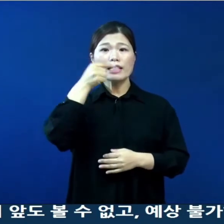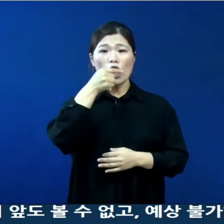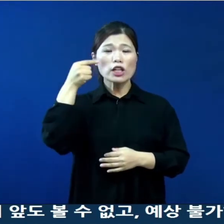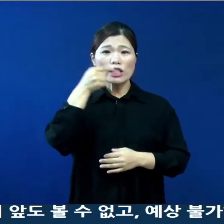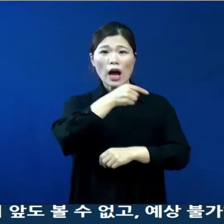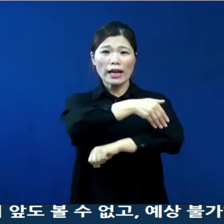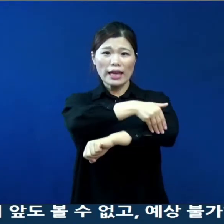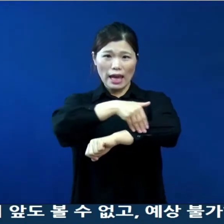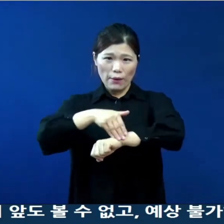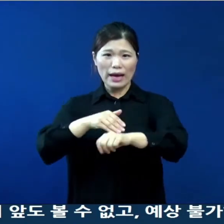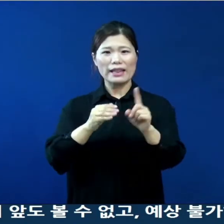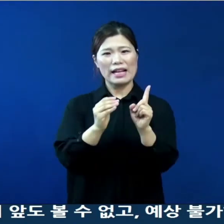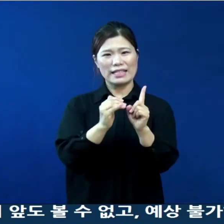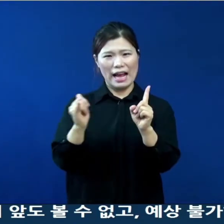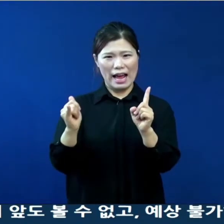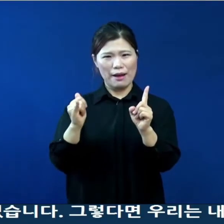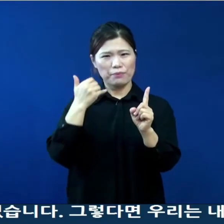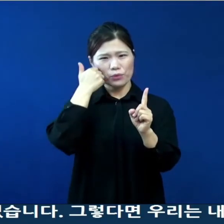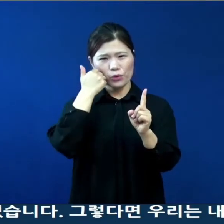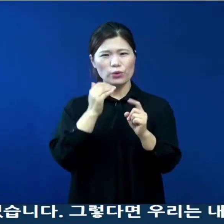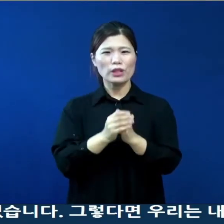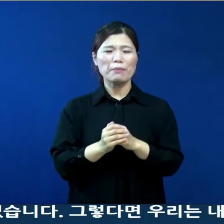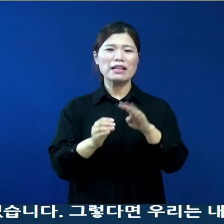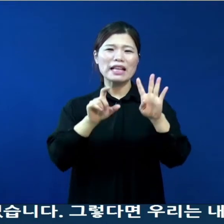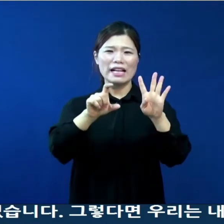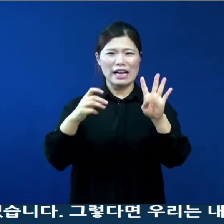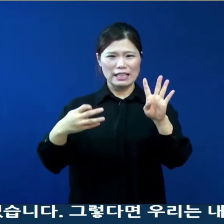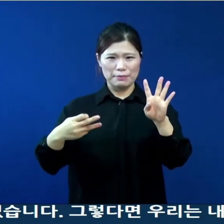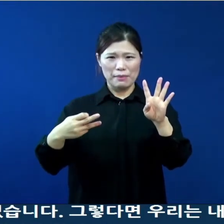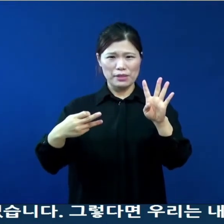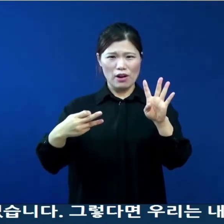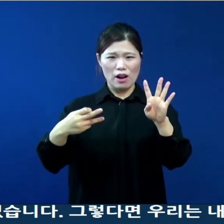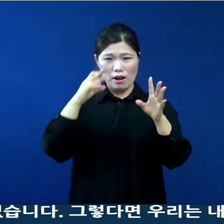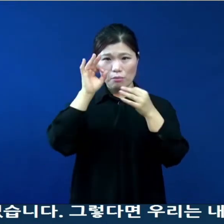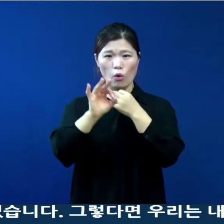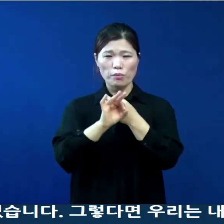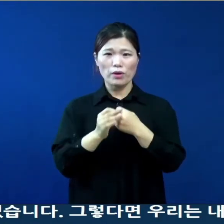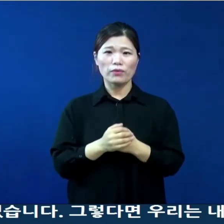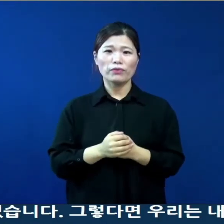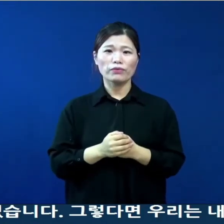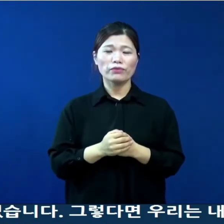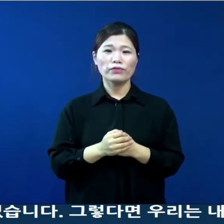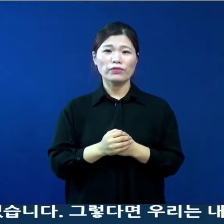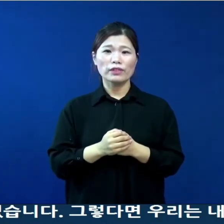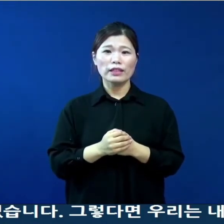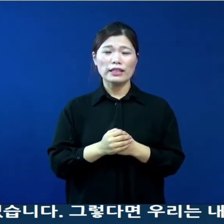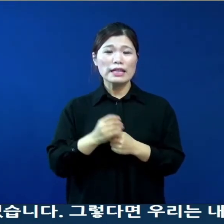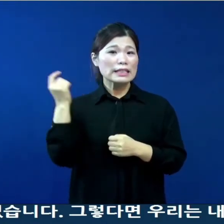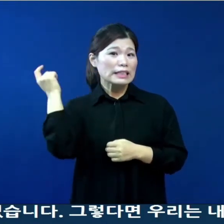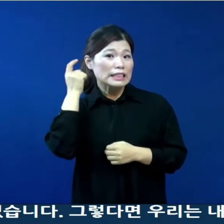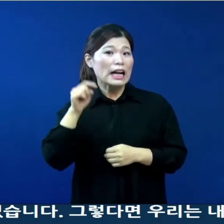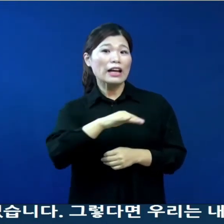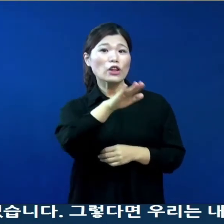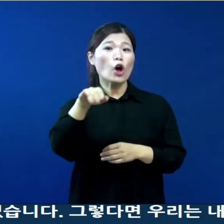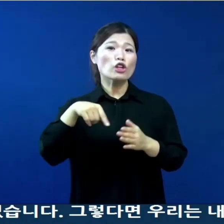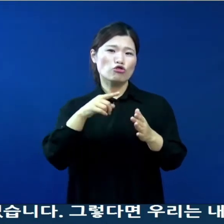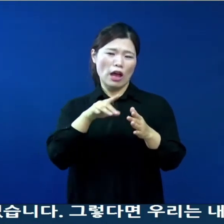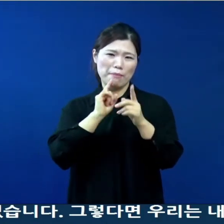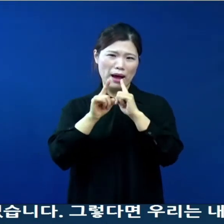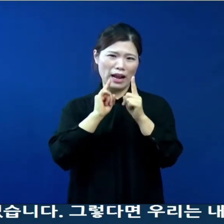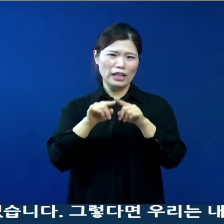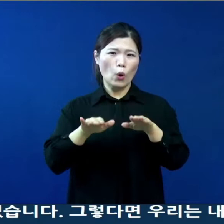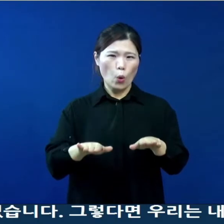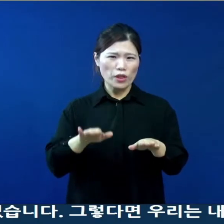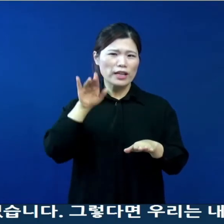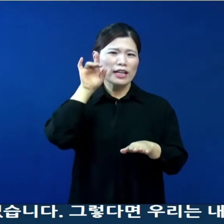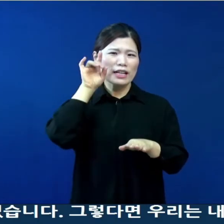사람이 등장하고 있습니다. 13절을 한번 읽어보도록 하겠습니다. 시작. 들으라, 너희 중에 말하기를